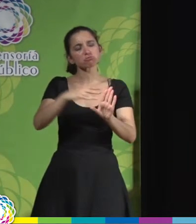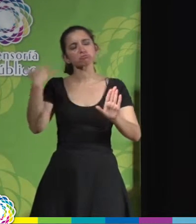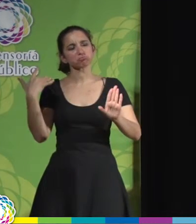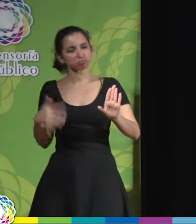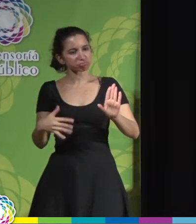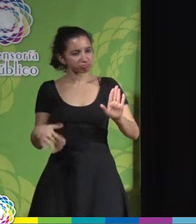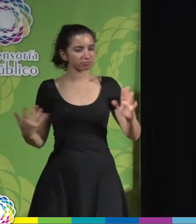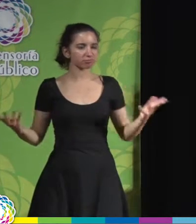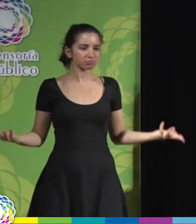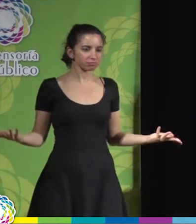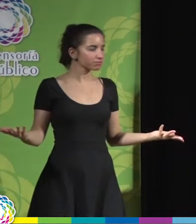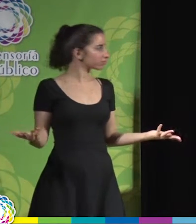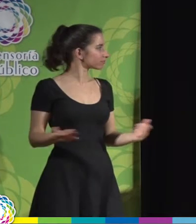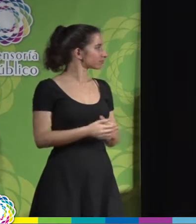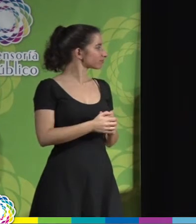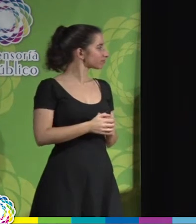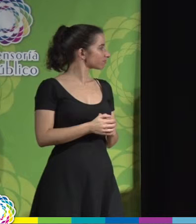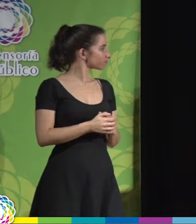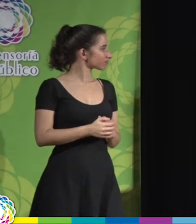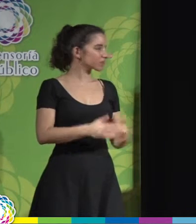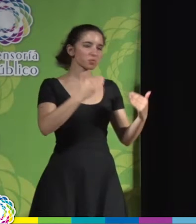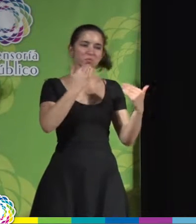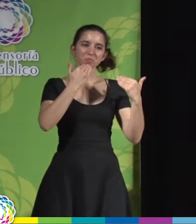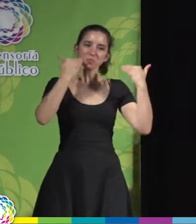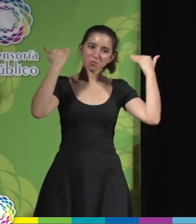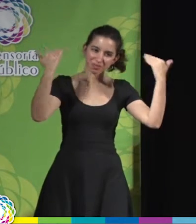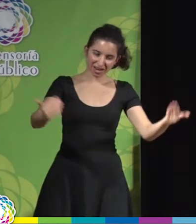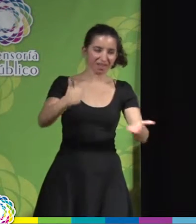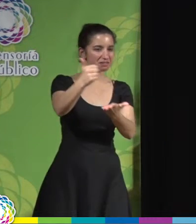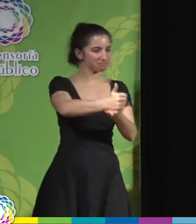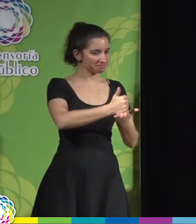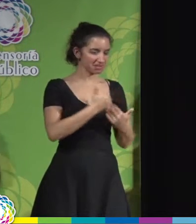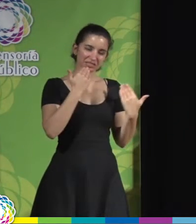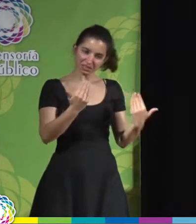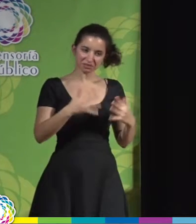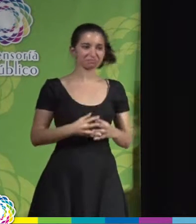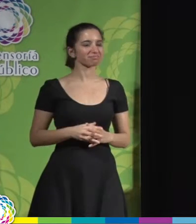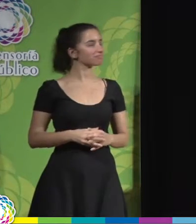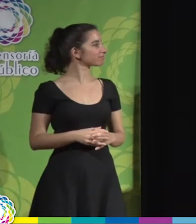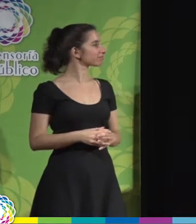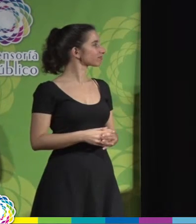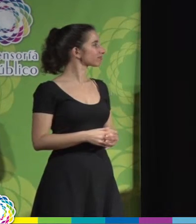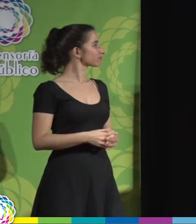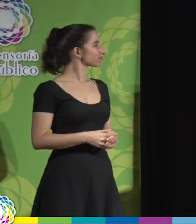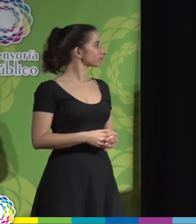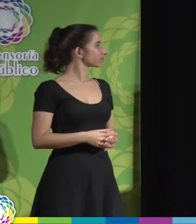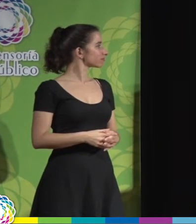así que bueno, sobre todo agradecerle la presencia de ustedes, más que nada, que esto le da una